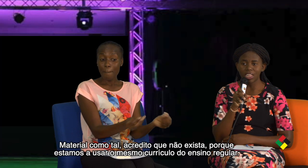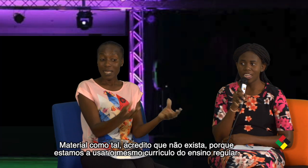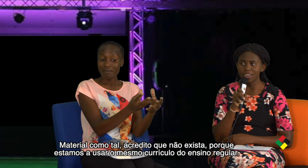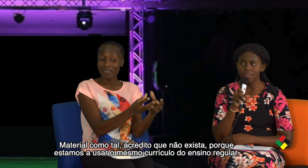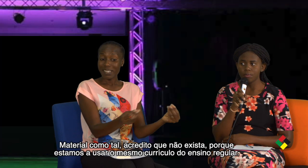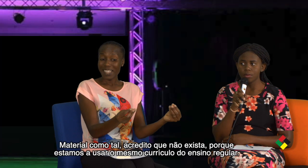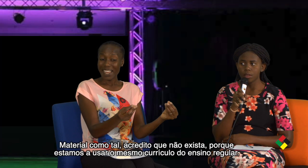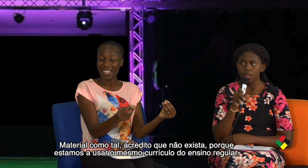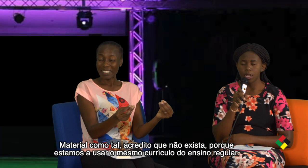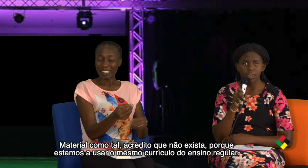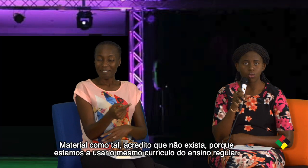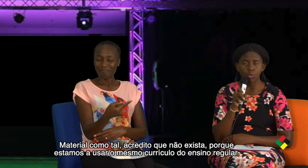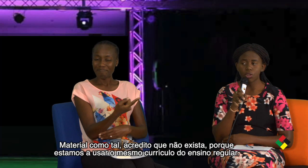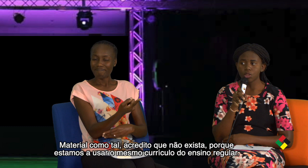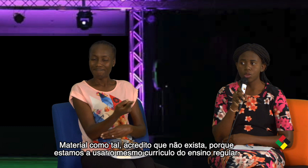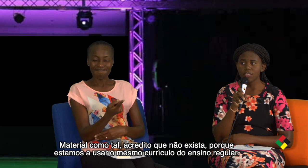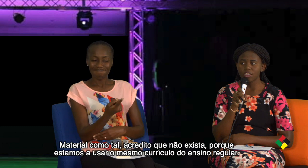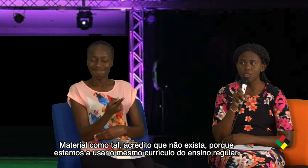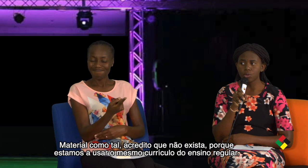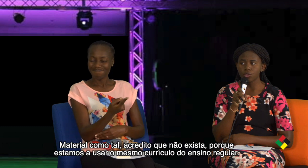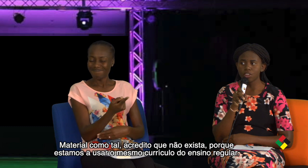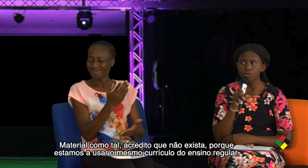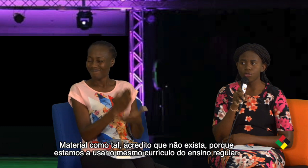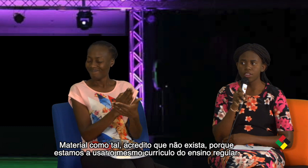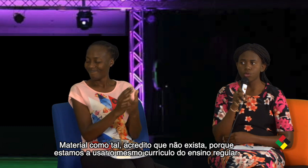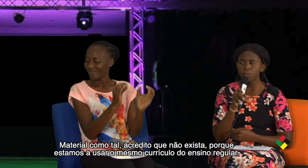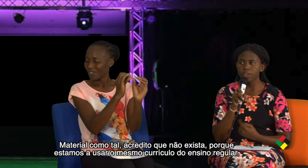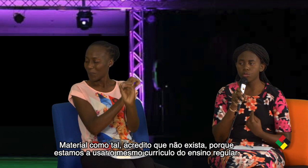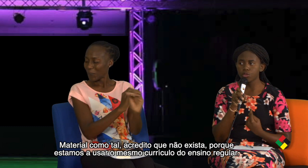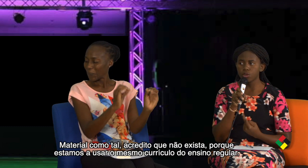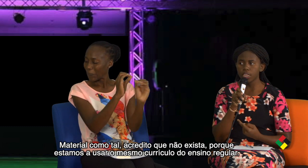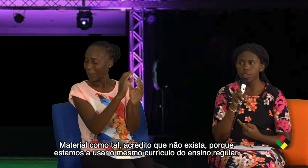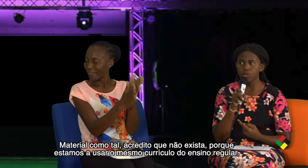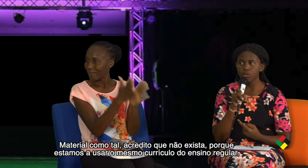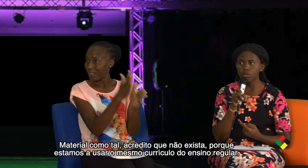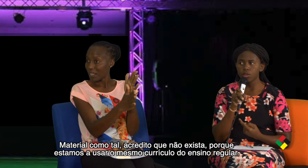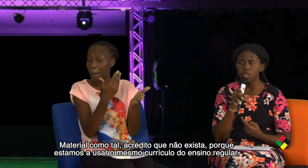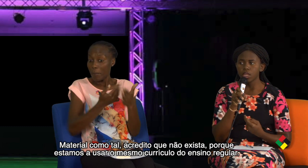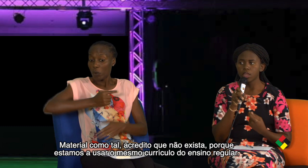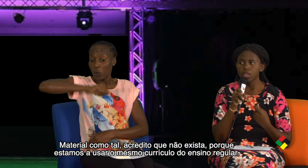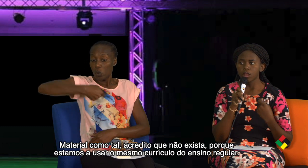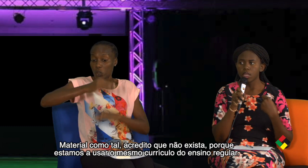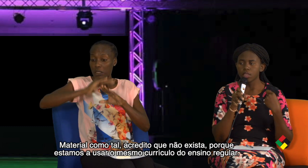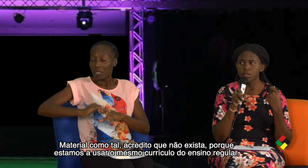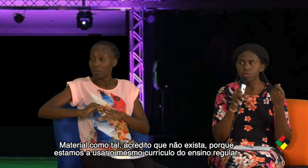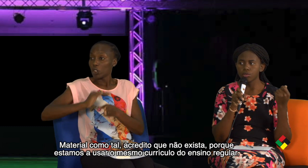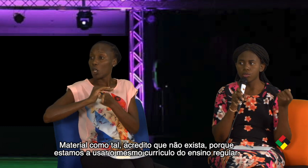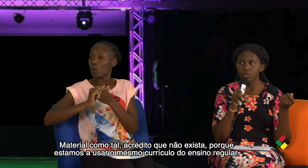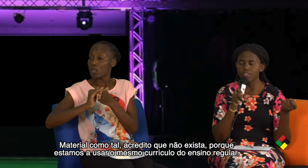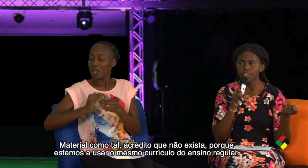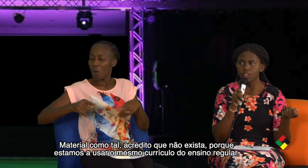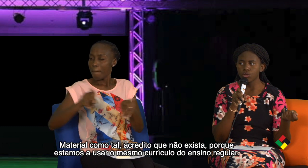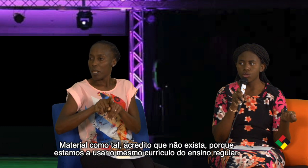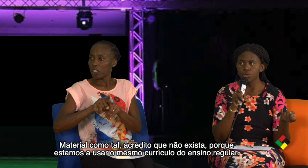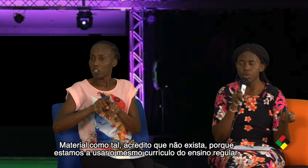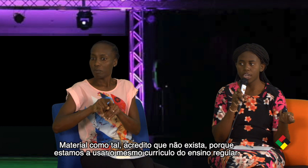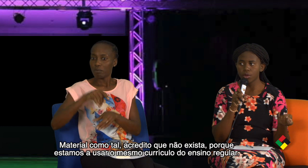tal, acredito eu que não existe, porque nós estamos usando o mesmo currículo do ensino